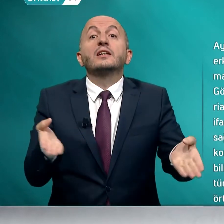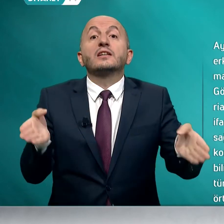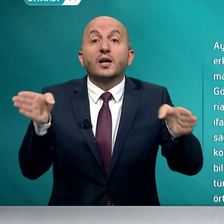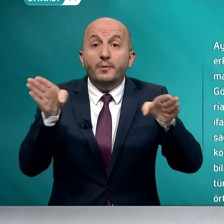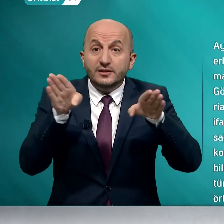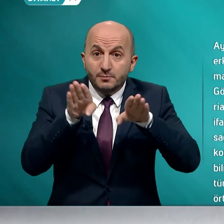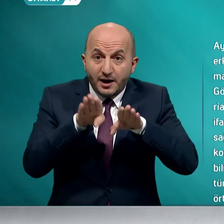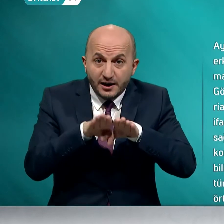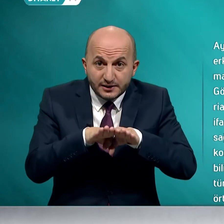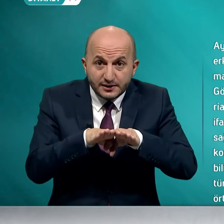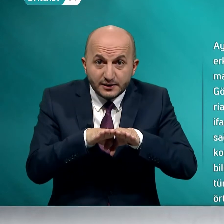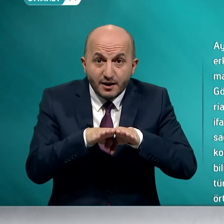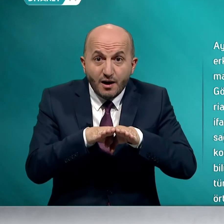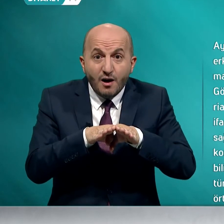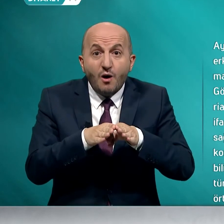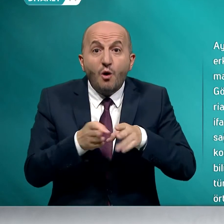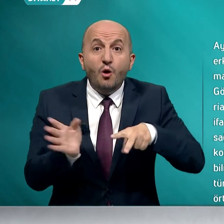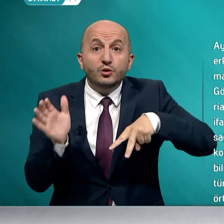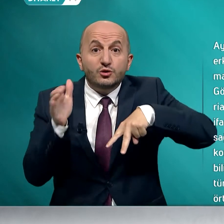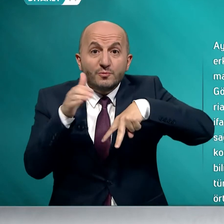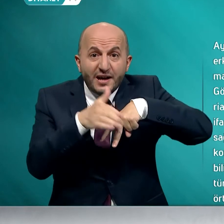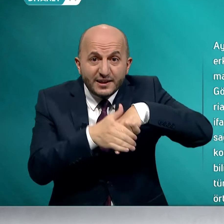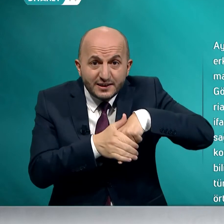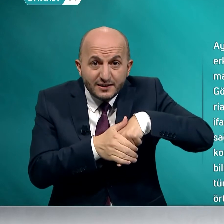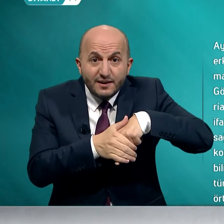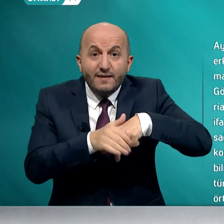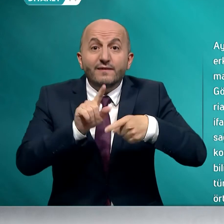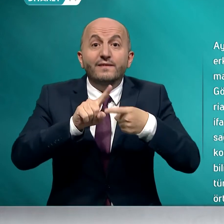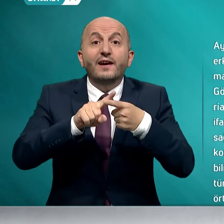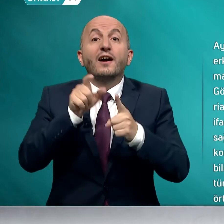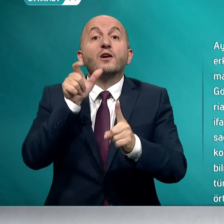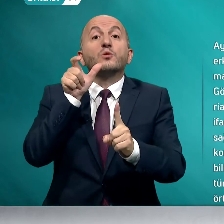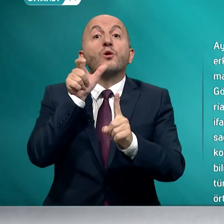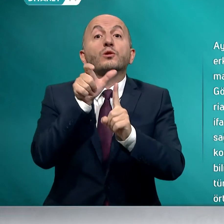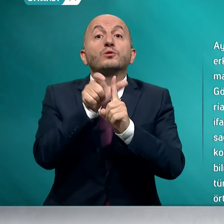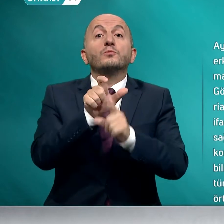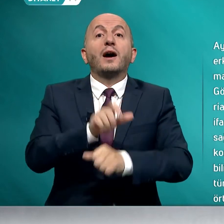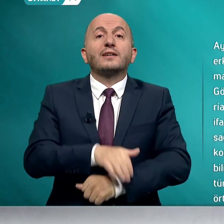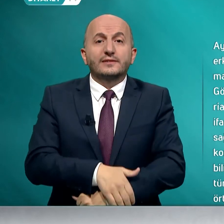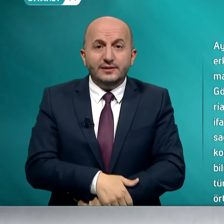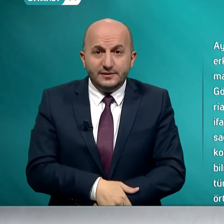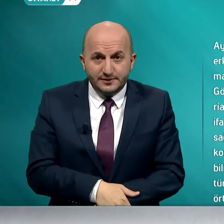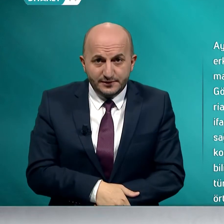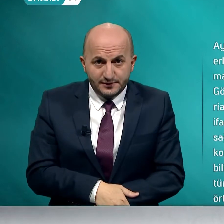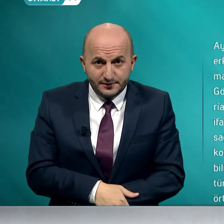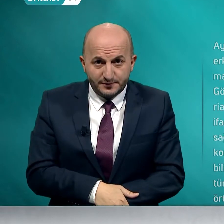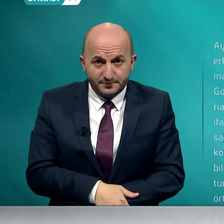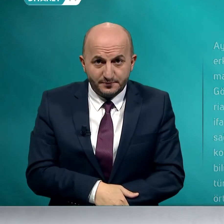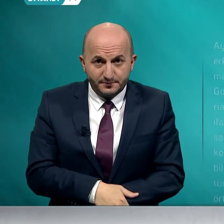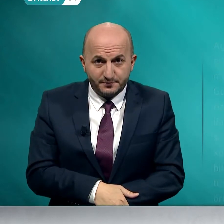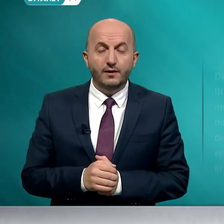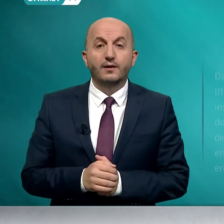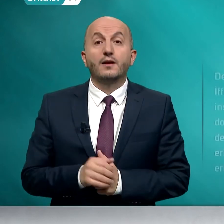karşı kapatmak, örtmek ve korumaktır.